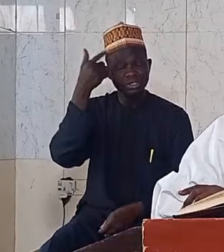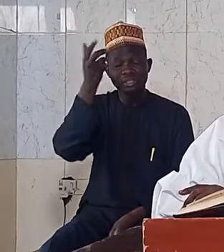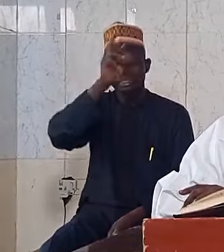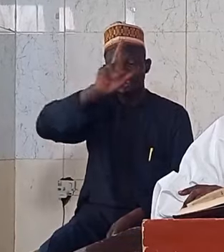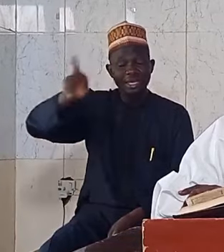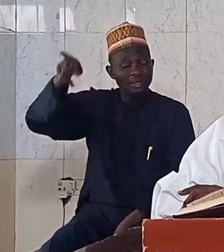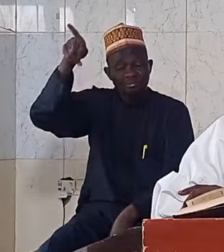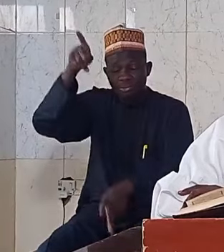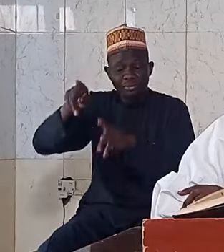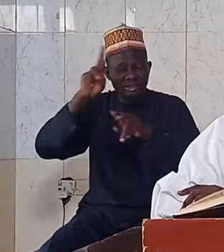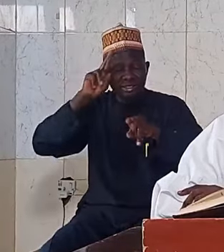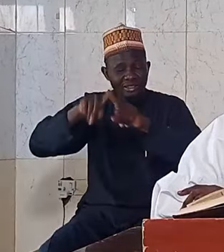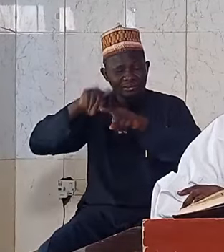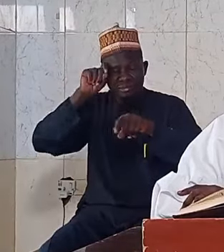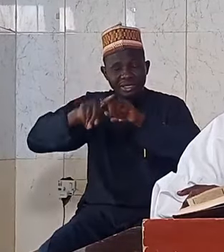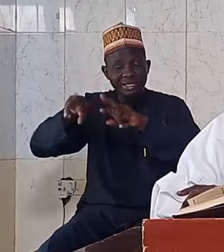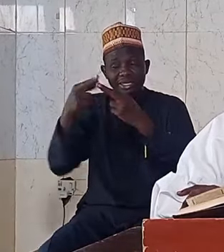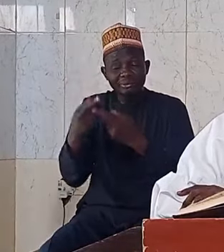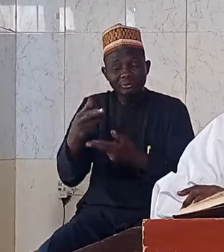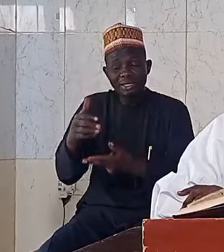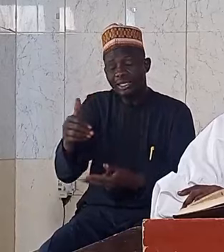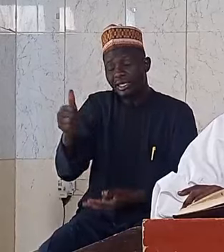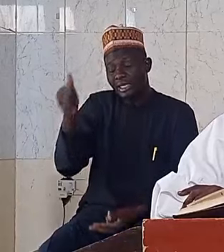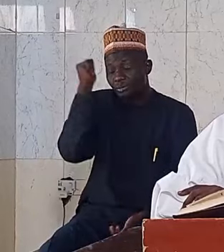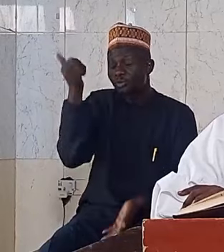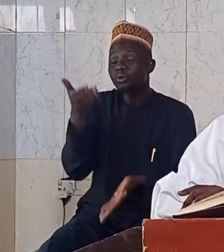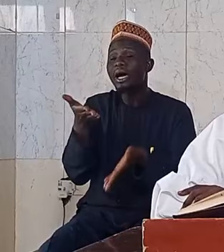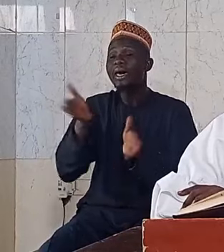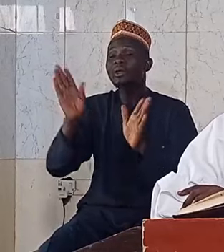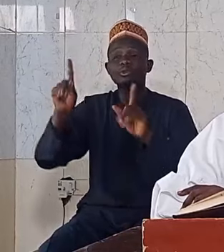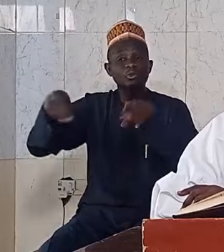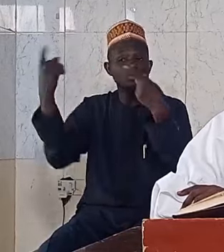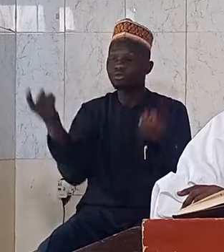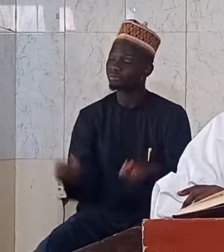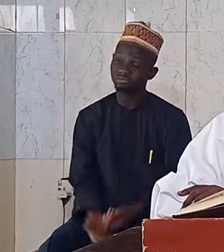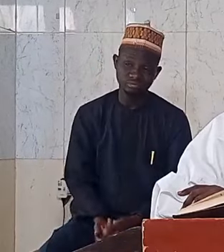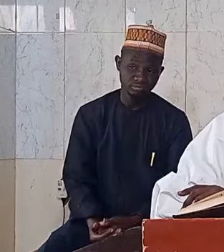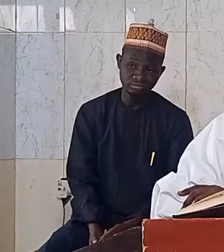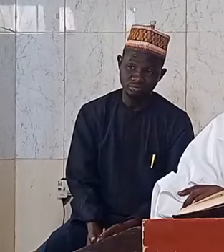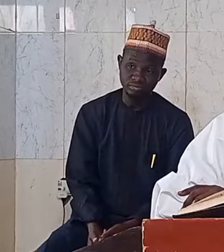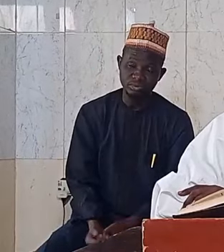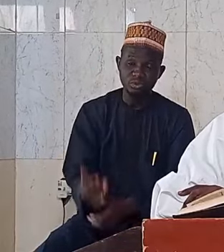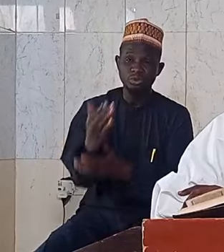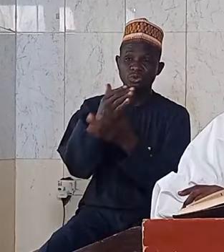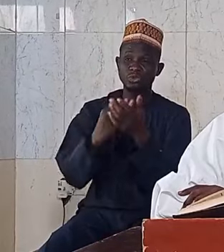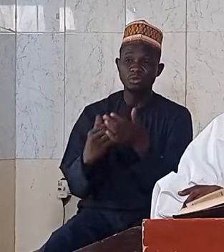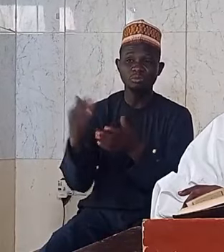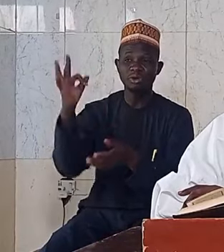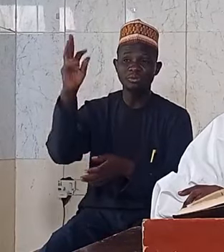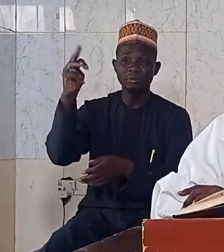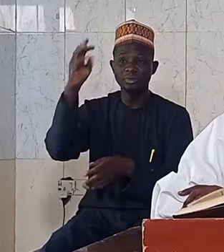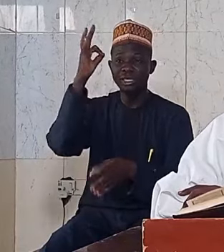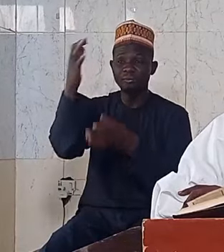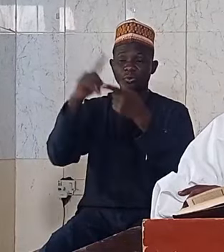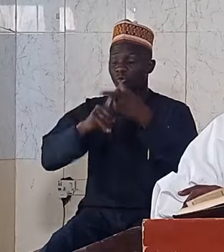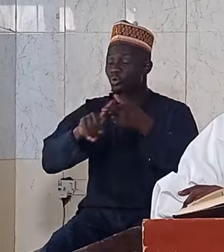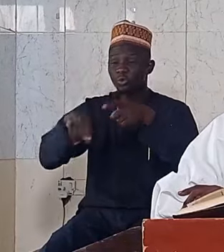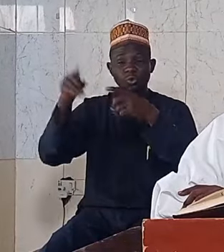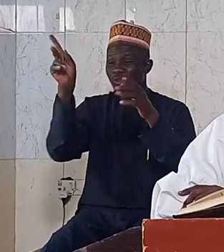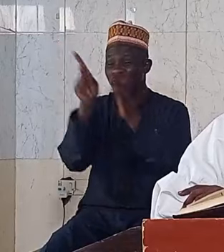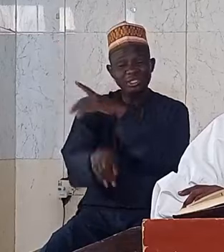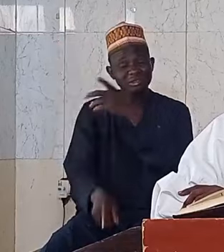mutanen Makka kafirai musamman wakilin su Suhail ibn Amr da aka tattauna duk wanda yake